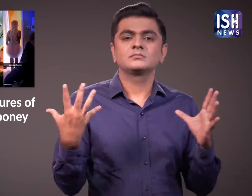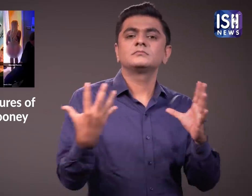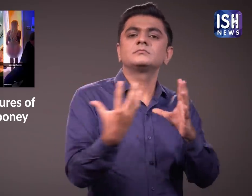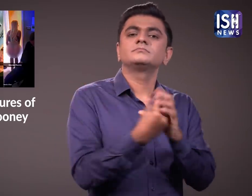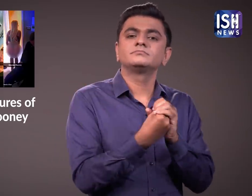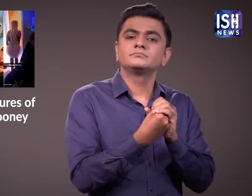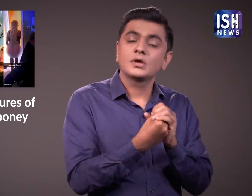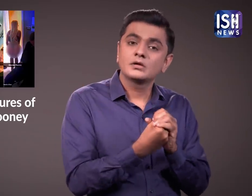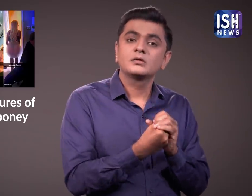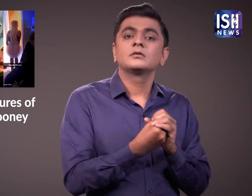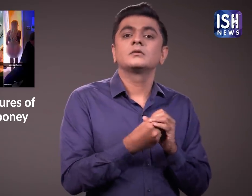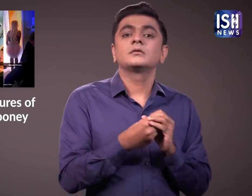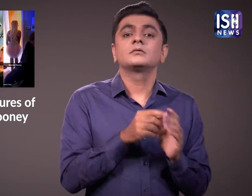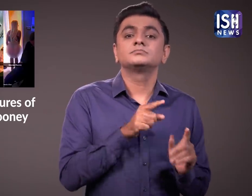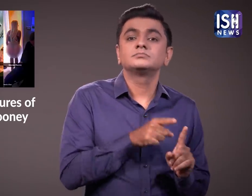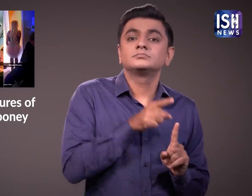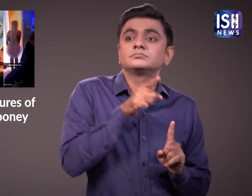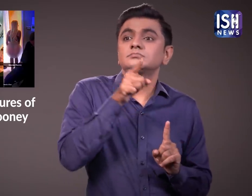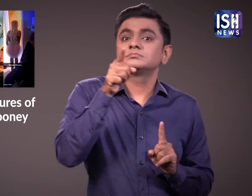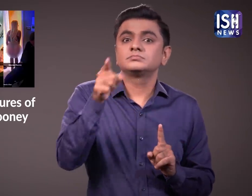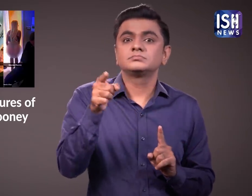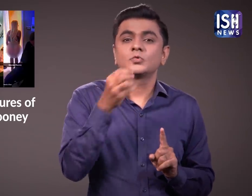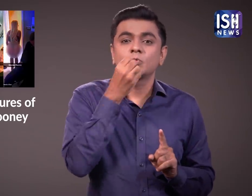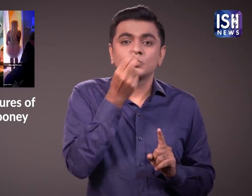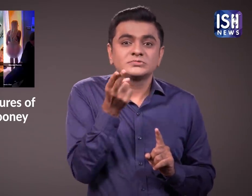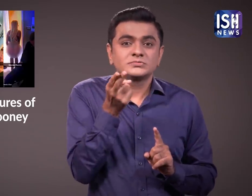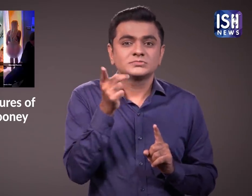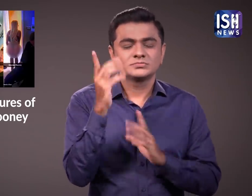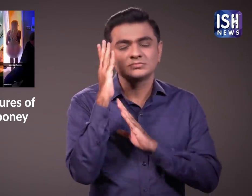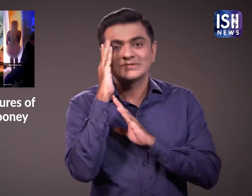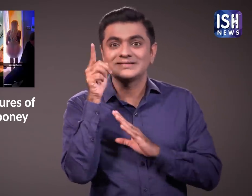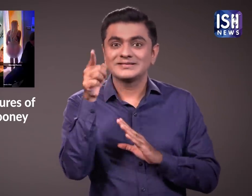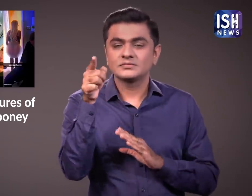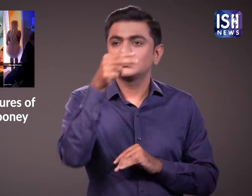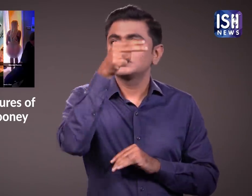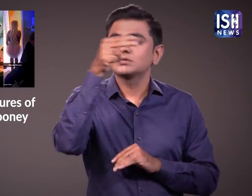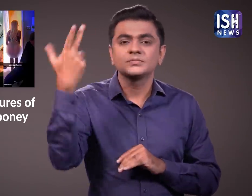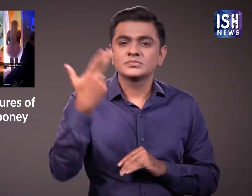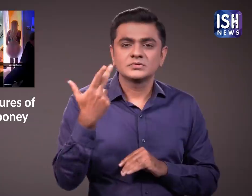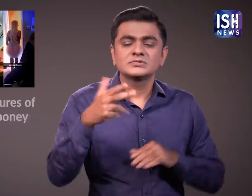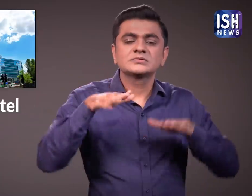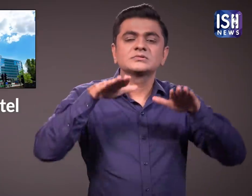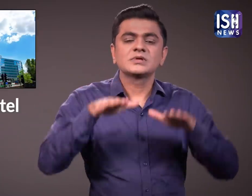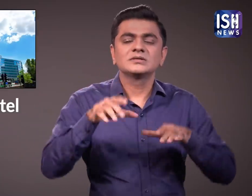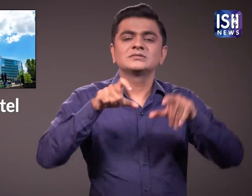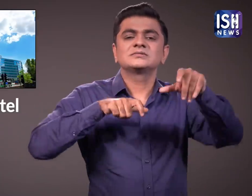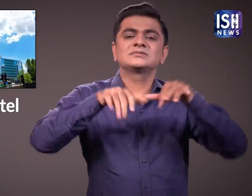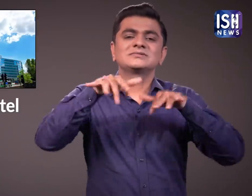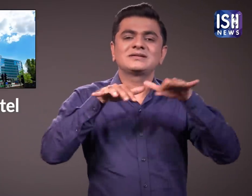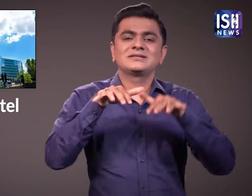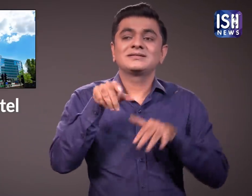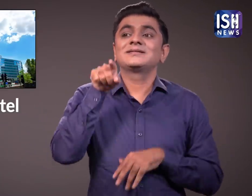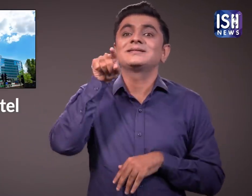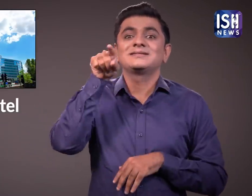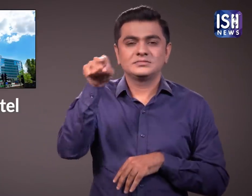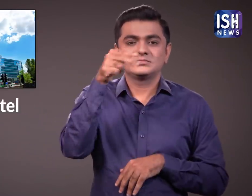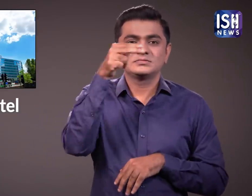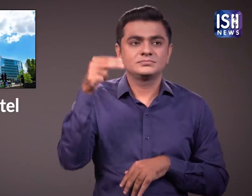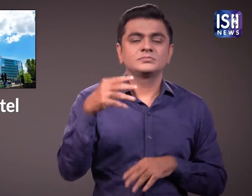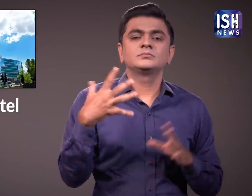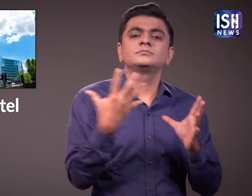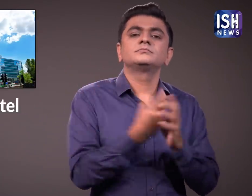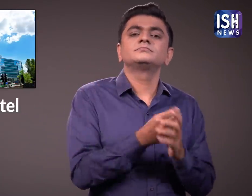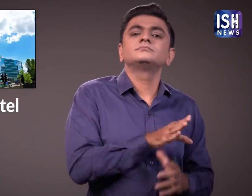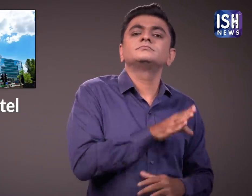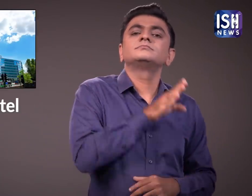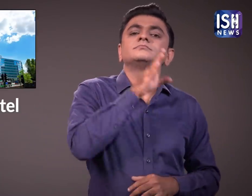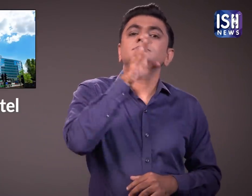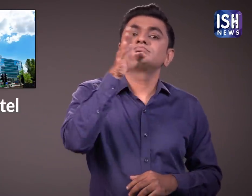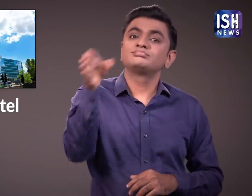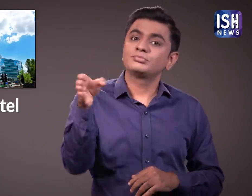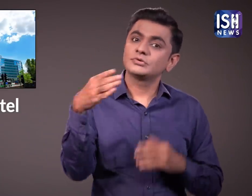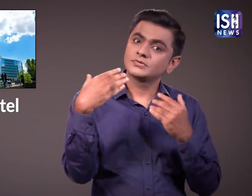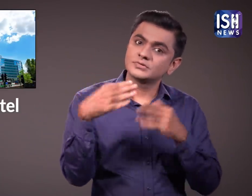गए।